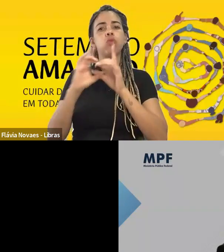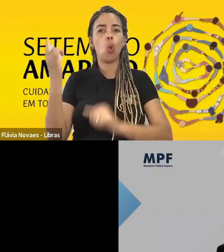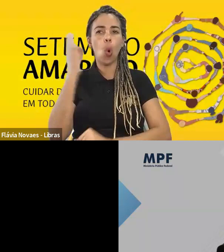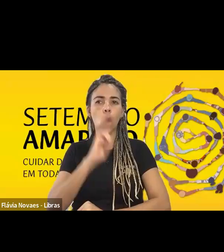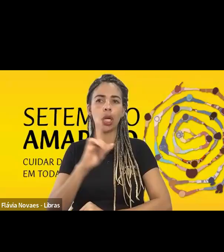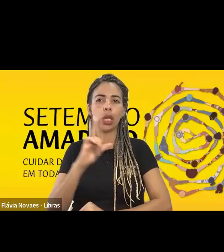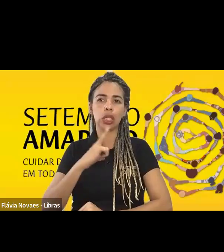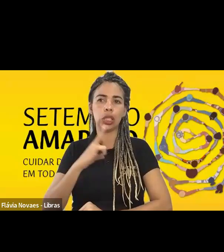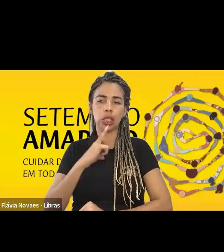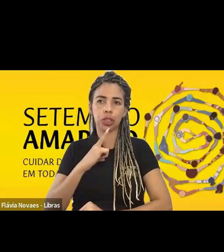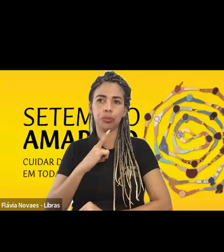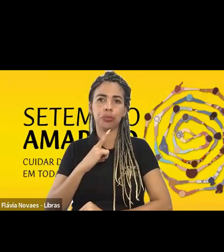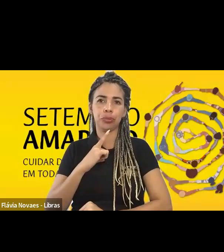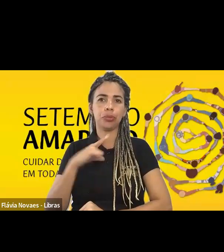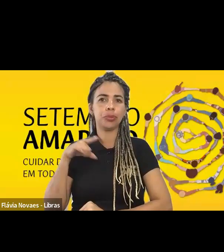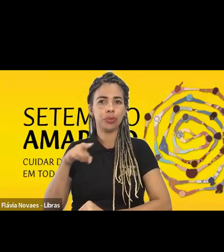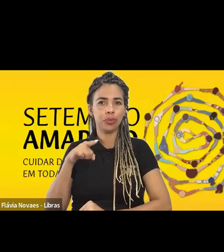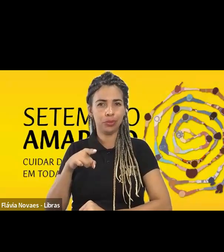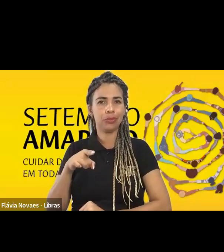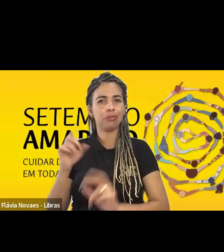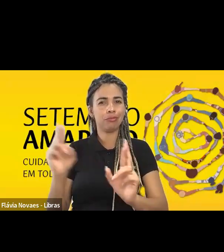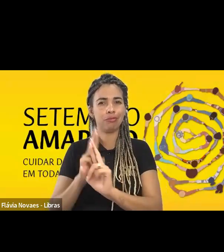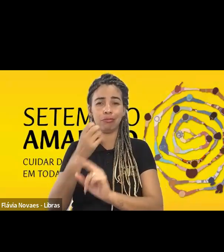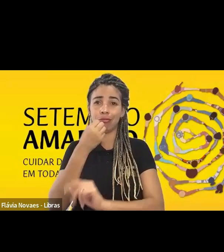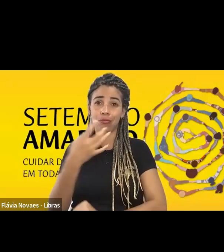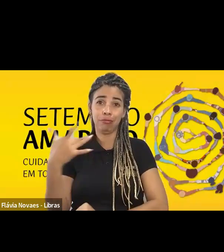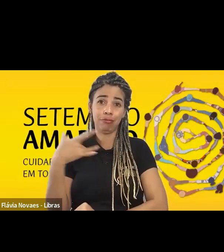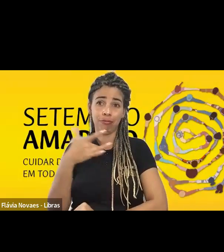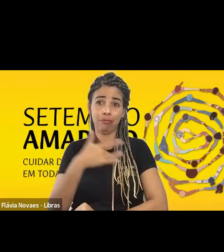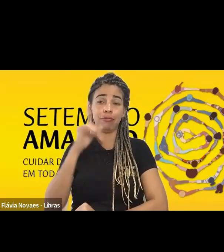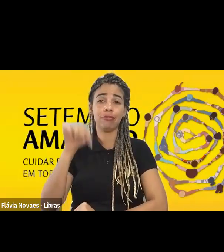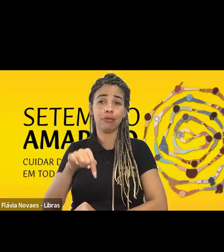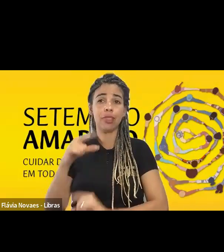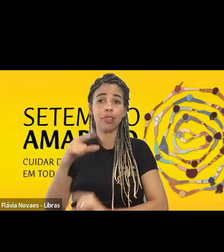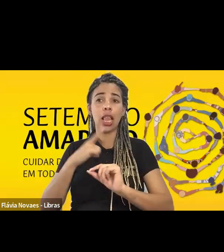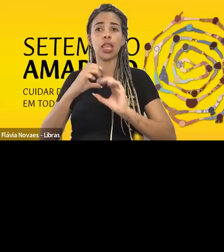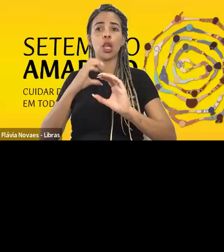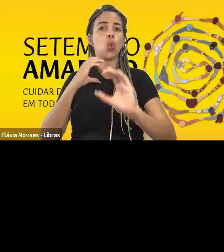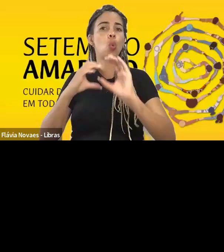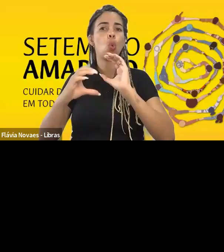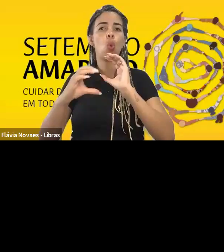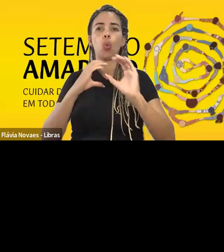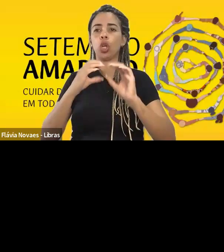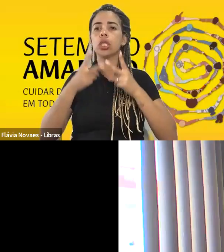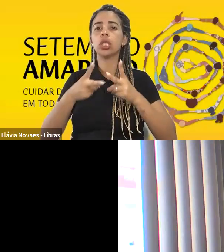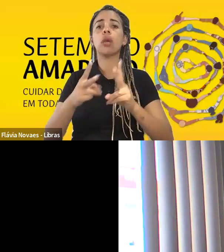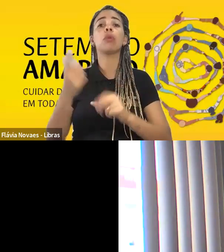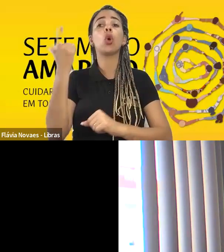esse fenômeno ou essa condição é estabelecer um canal de comunicação que